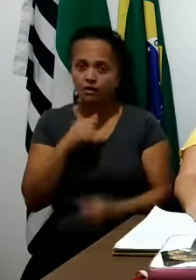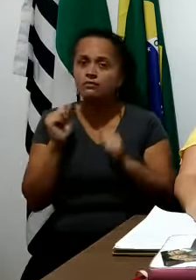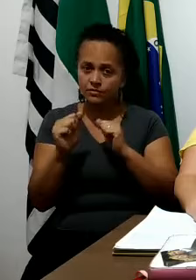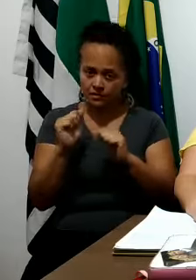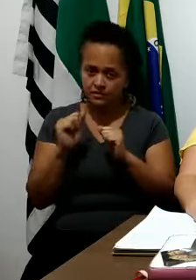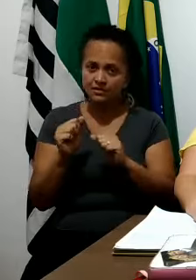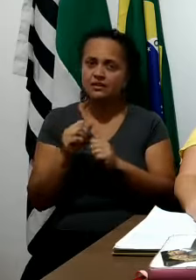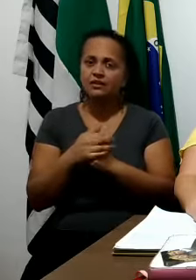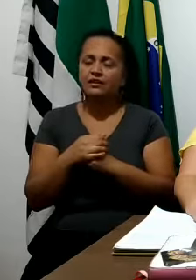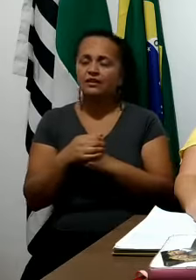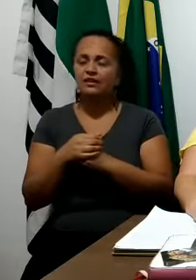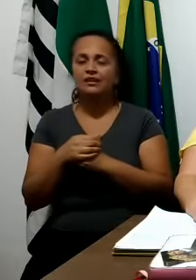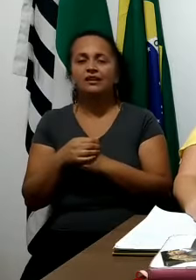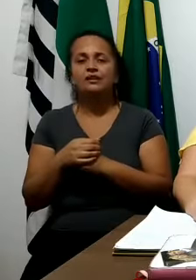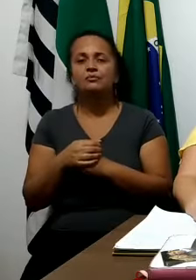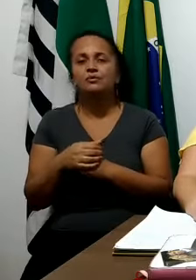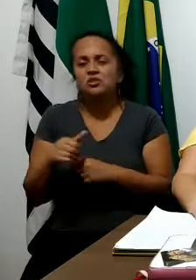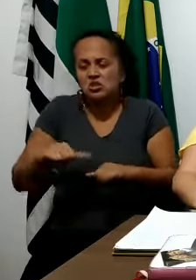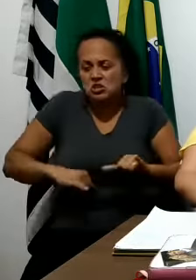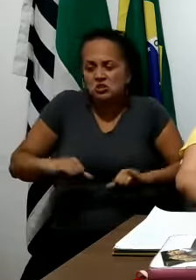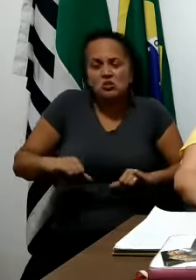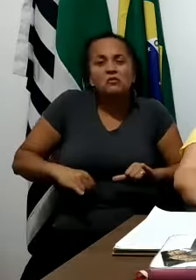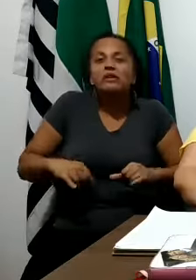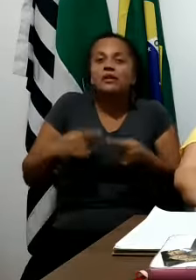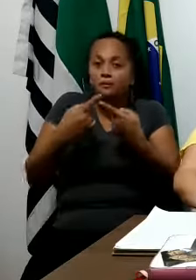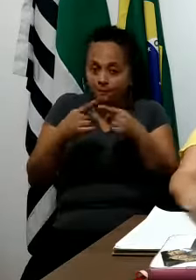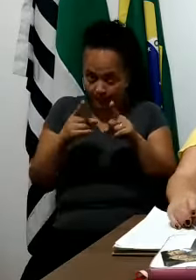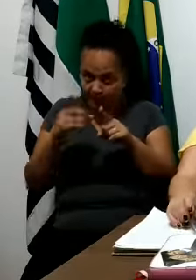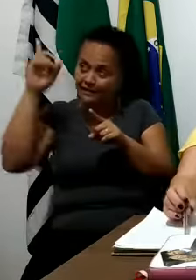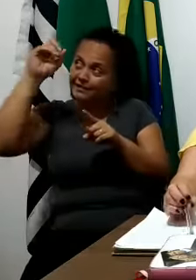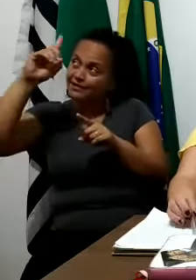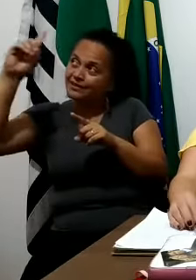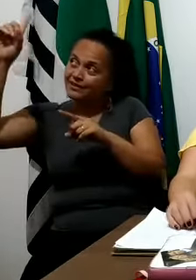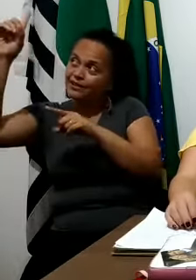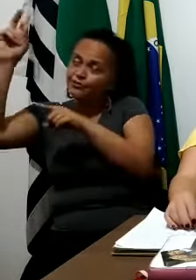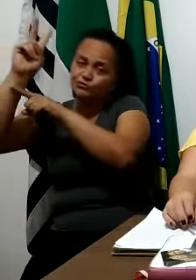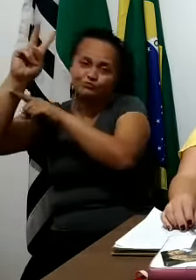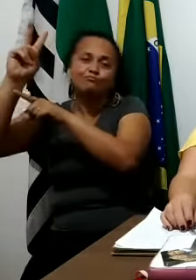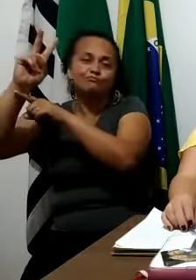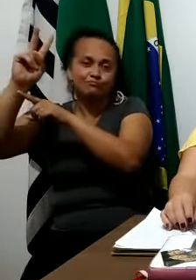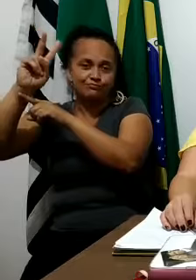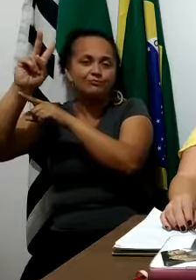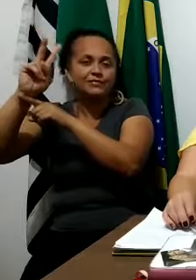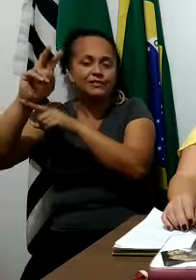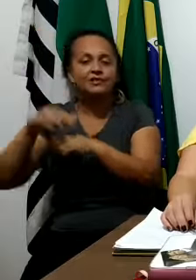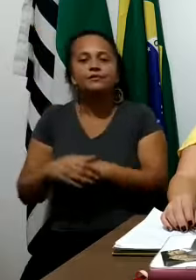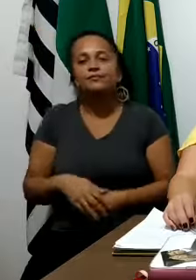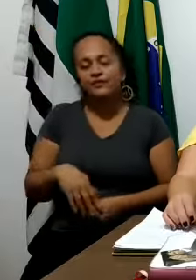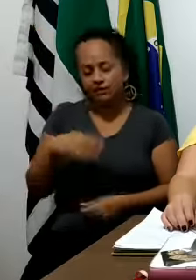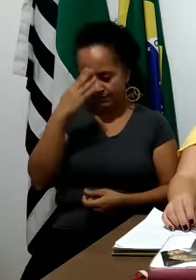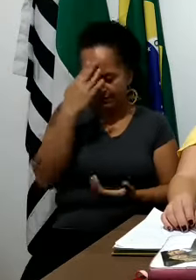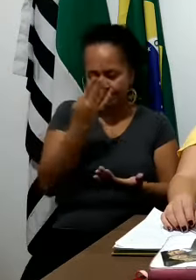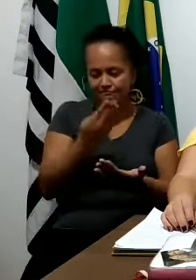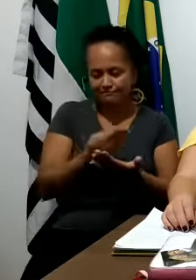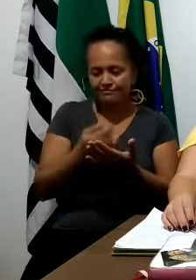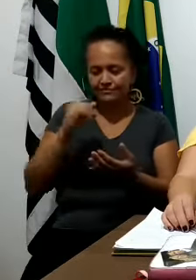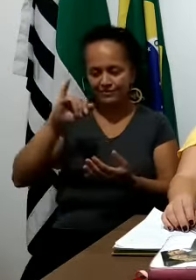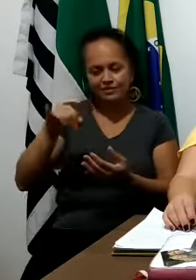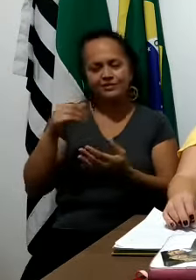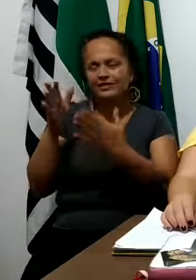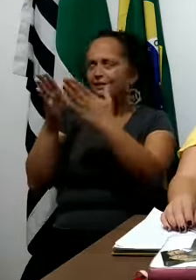ali o Senhor está conosco, né? Então eu acredito que José clamou o Senhor ali naquele momento, né? E também